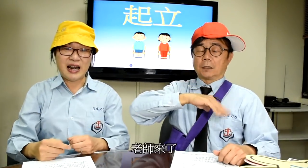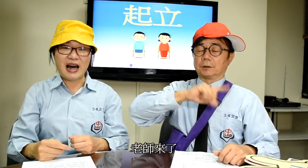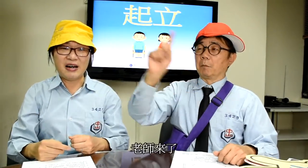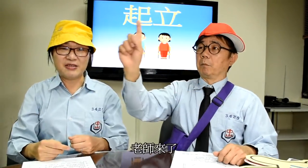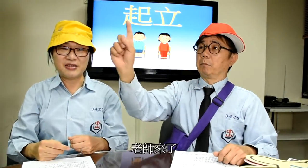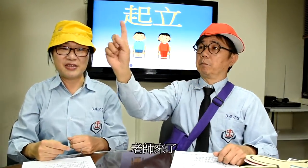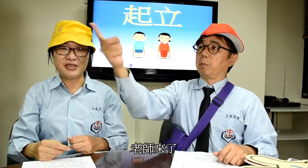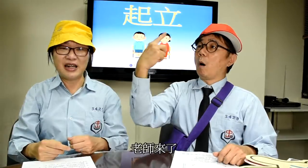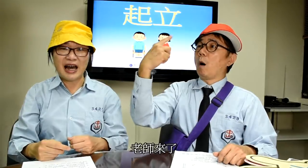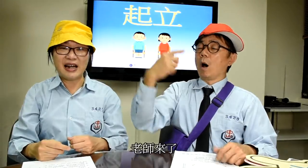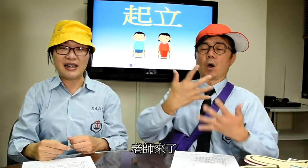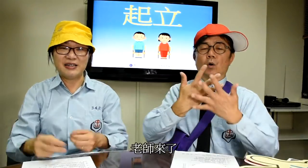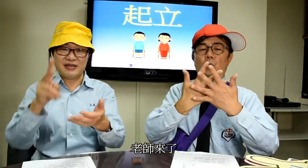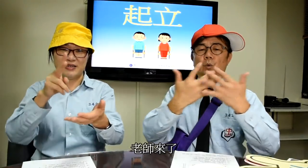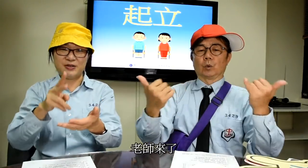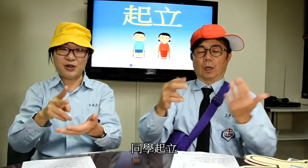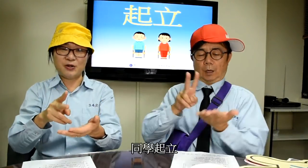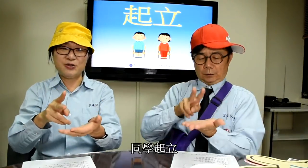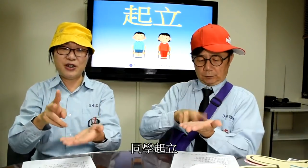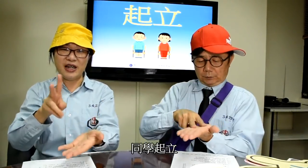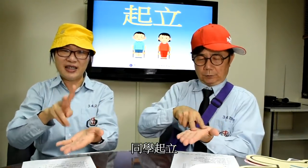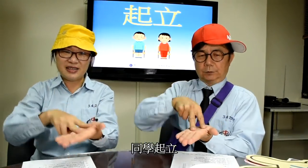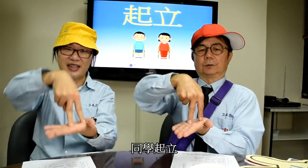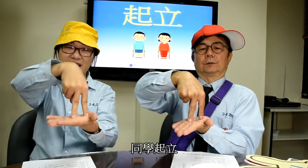老师来了，同学起立，